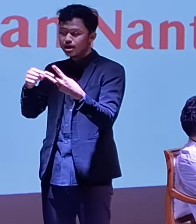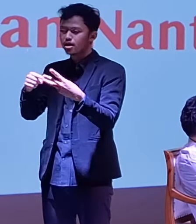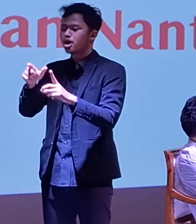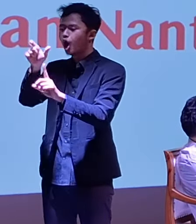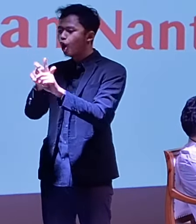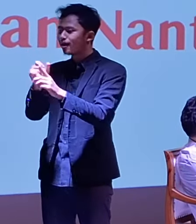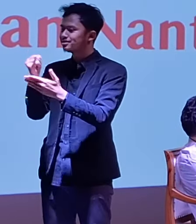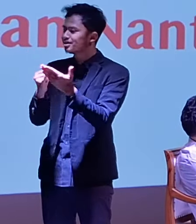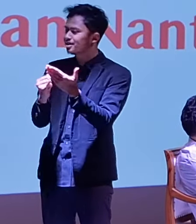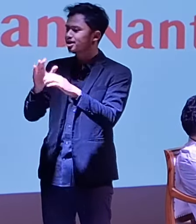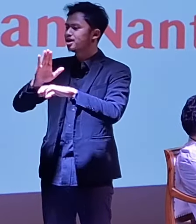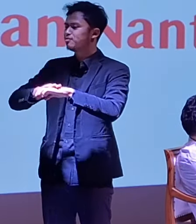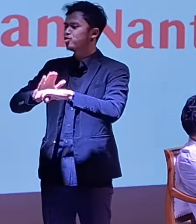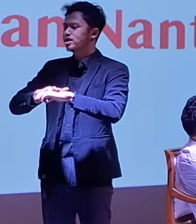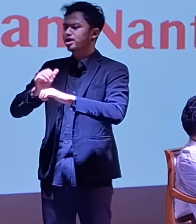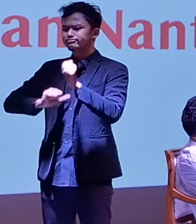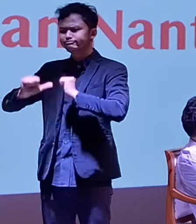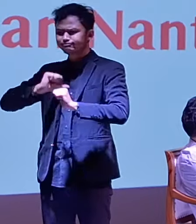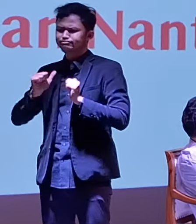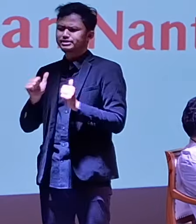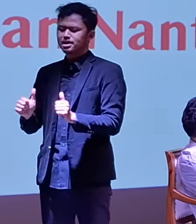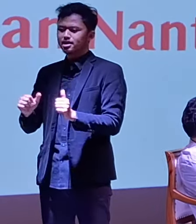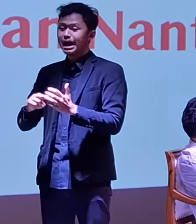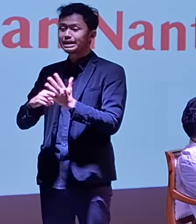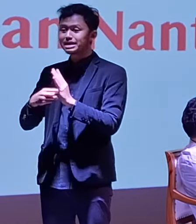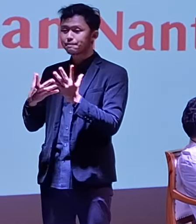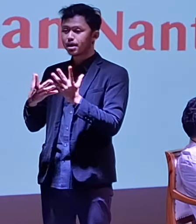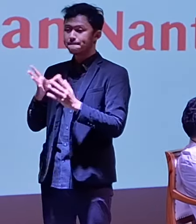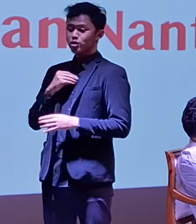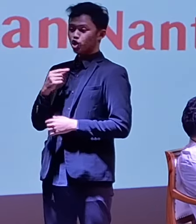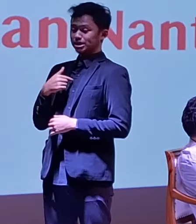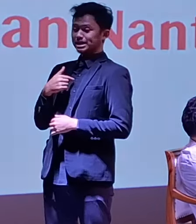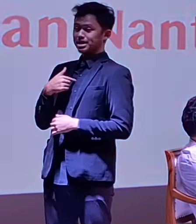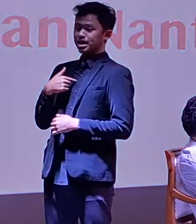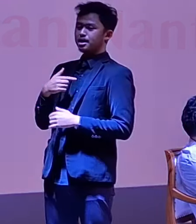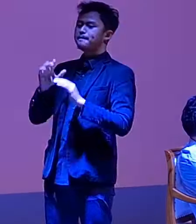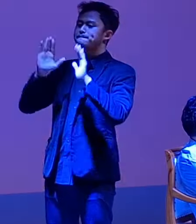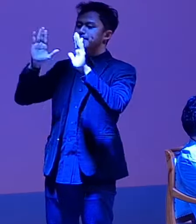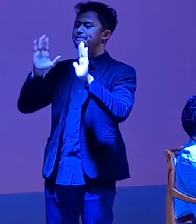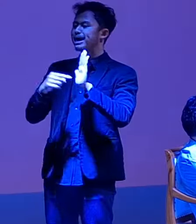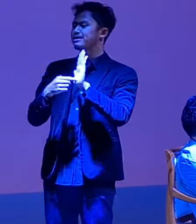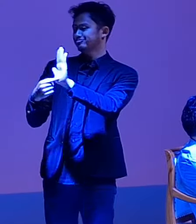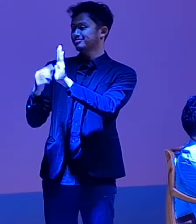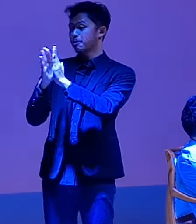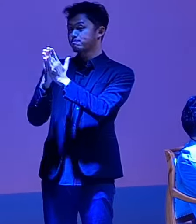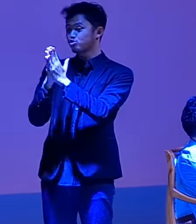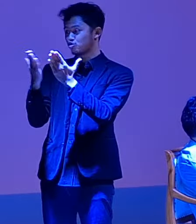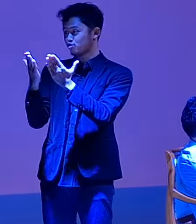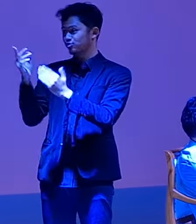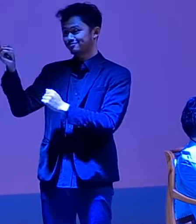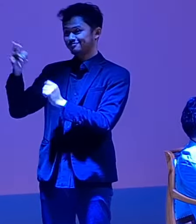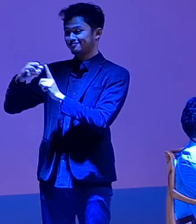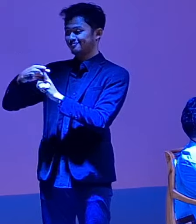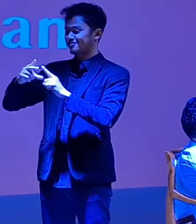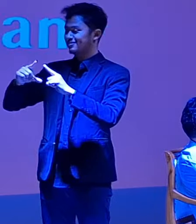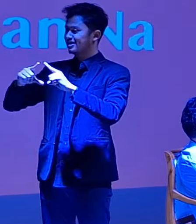Jadi pengalaman pengelolaan Frankfurt Book Fair itu menurut saya layak dijadikan sebagai